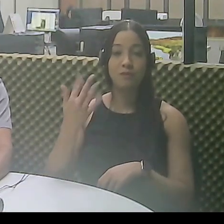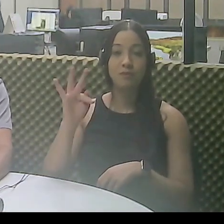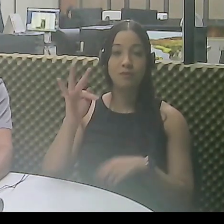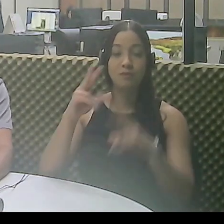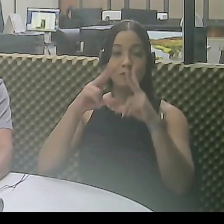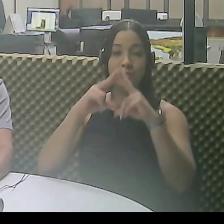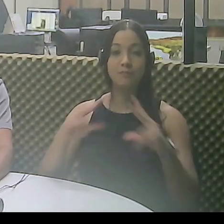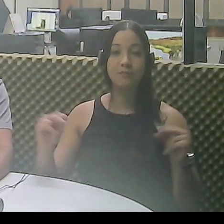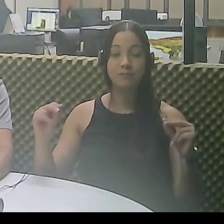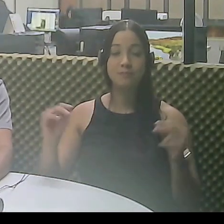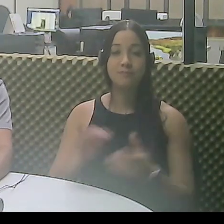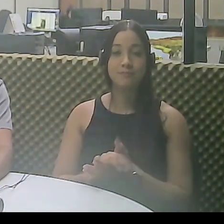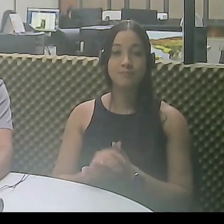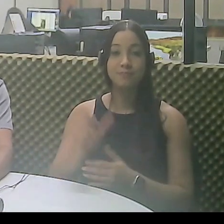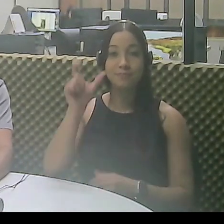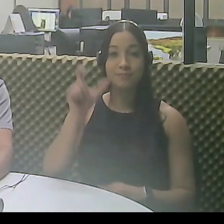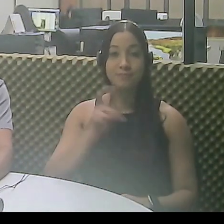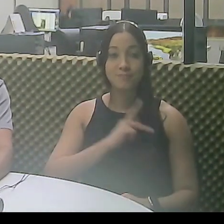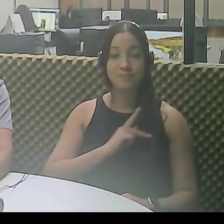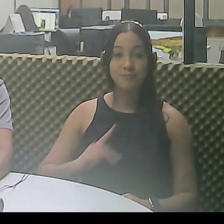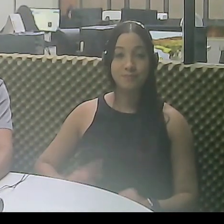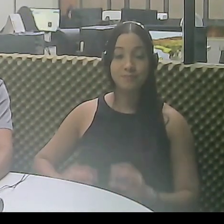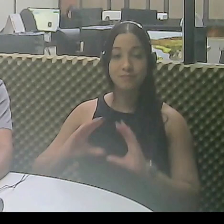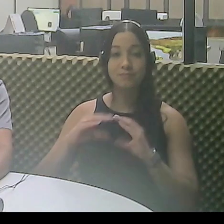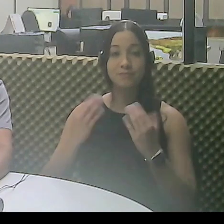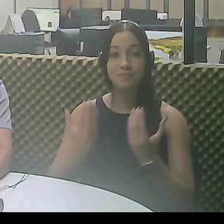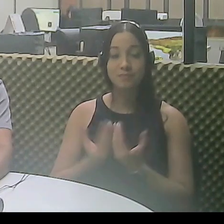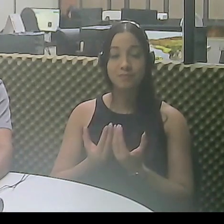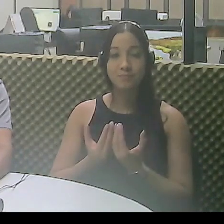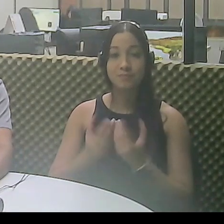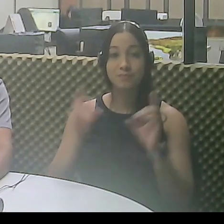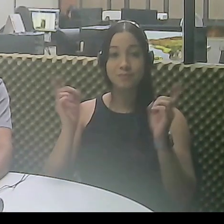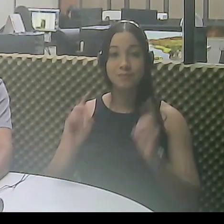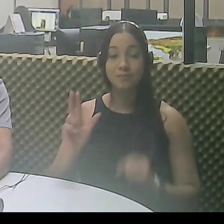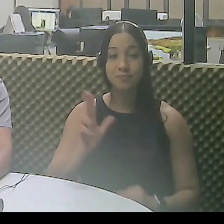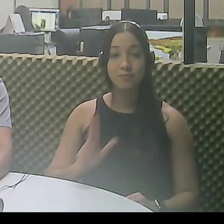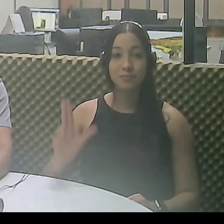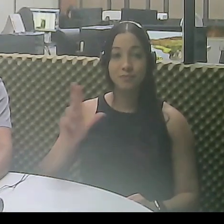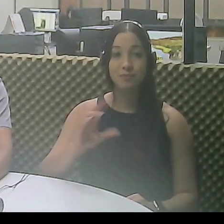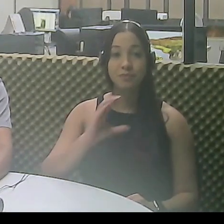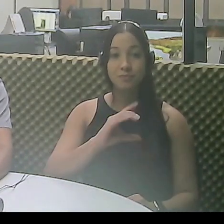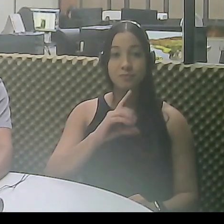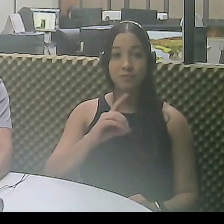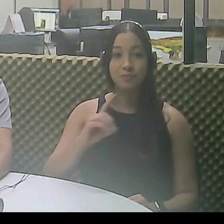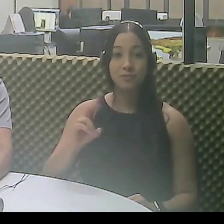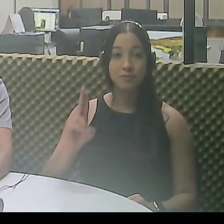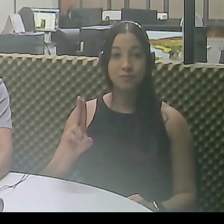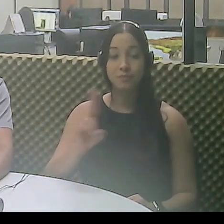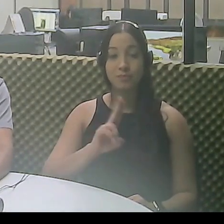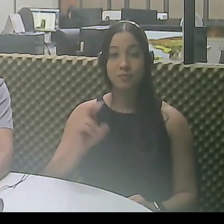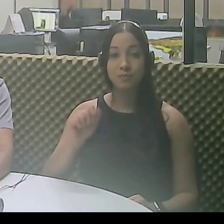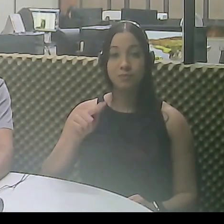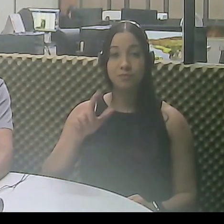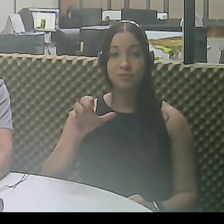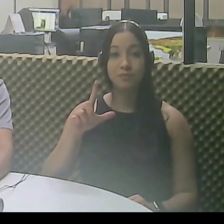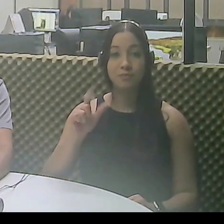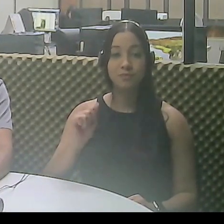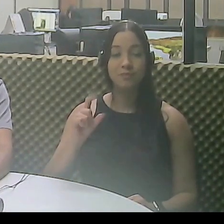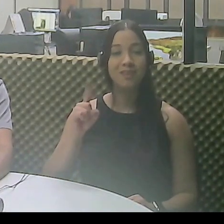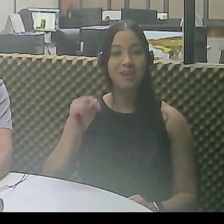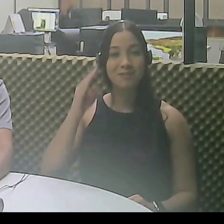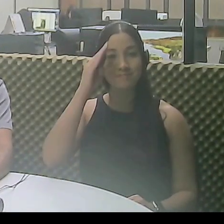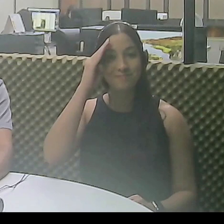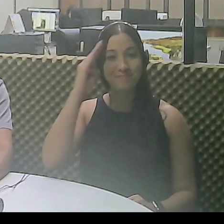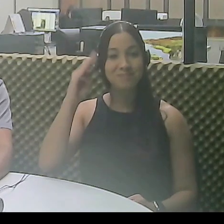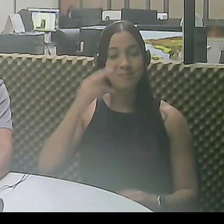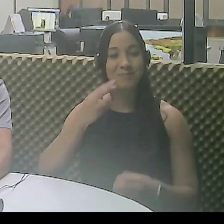Paris. A paratleta e presidente do Clube Desportivo para Deficientes de Uberlândia, CDDU, Ângela Teixeira, é um dos